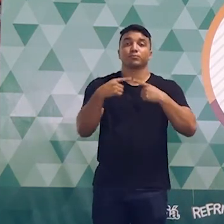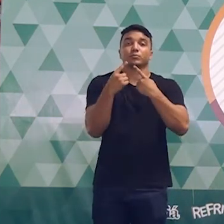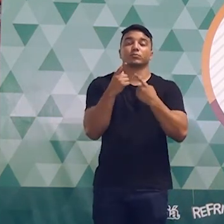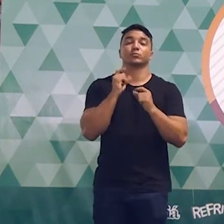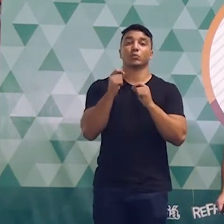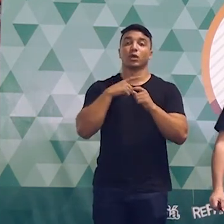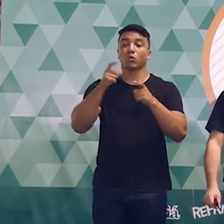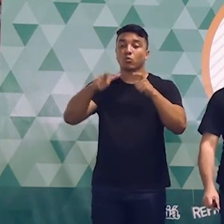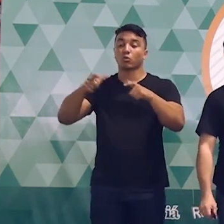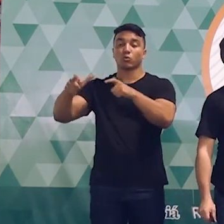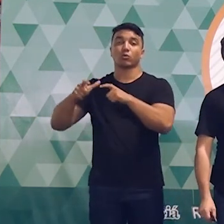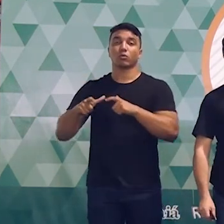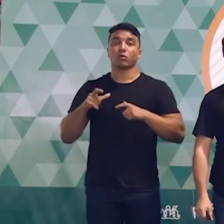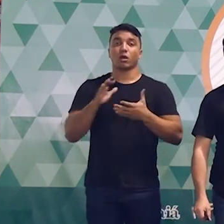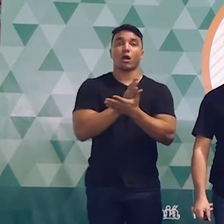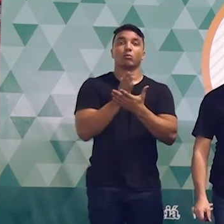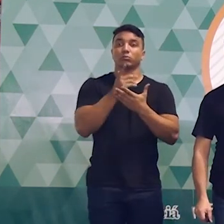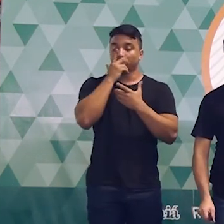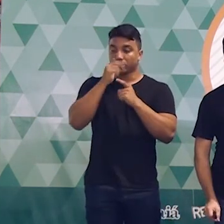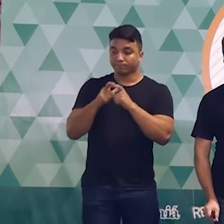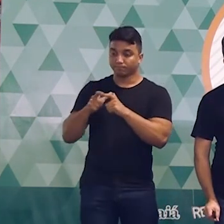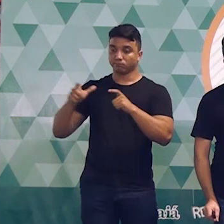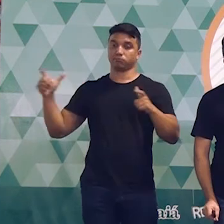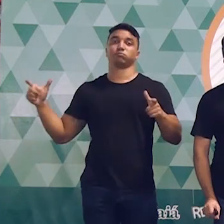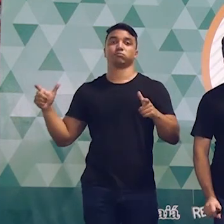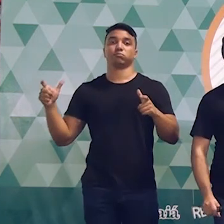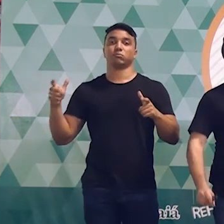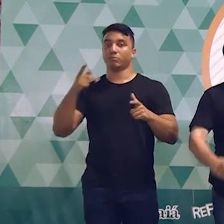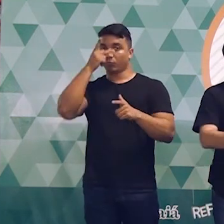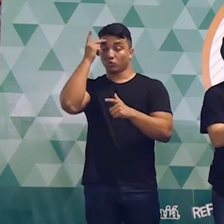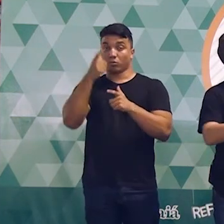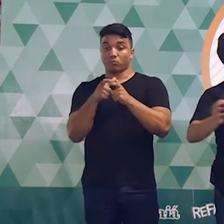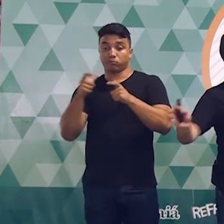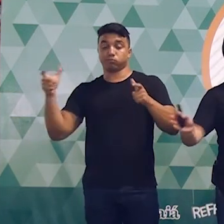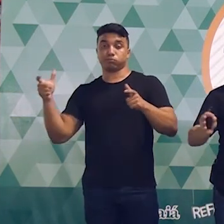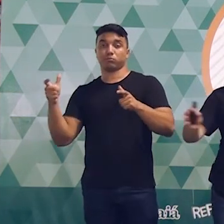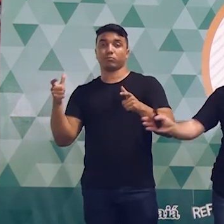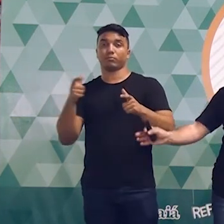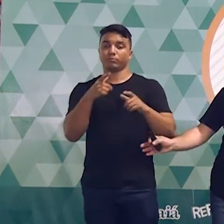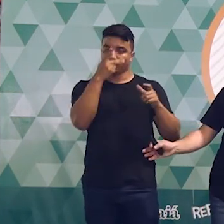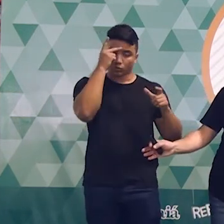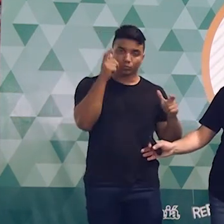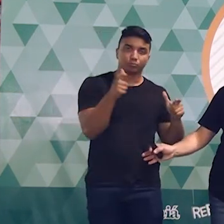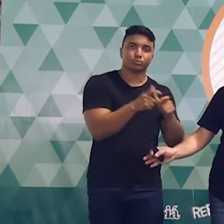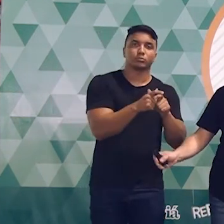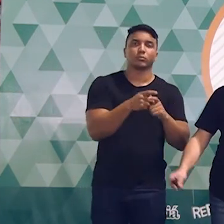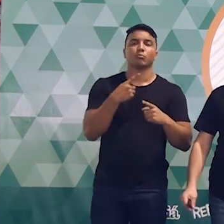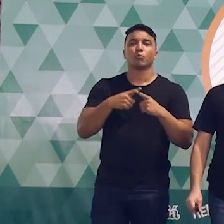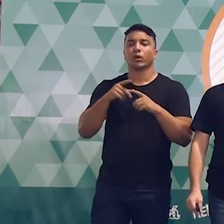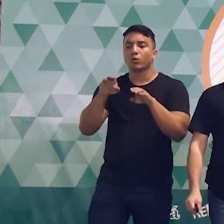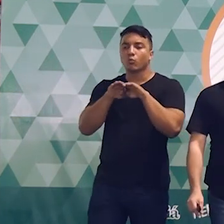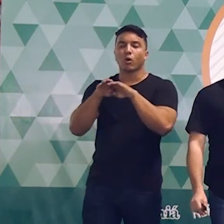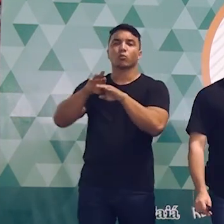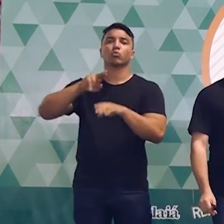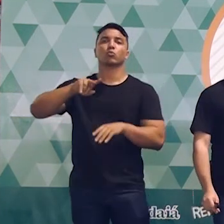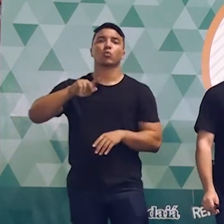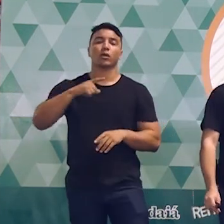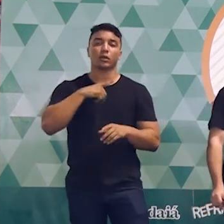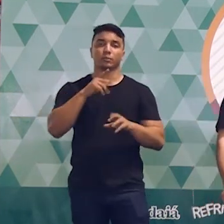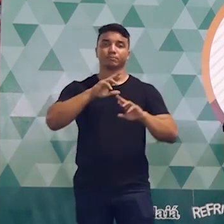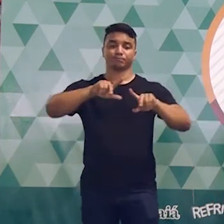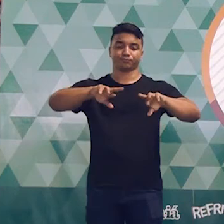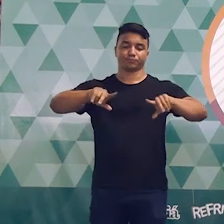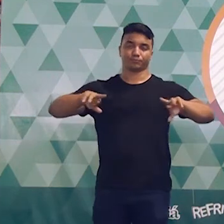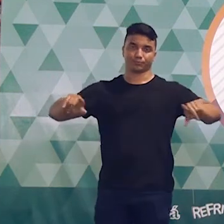alguns lugares têm tanta gente e outros lugares têm tão pouca? Por que não é distribuída igualmente a população pelo mundo? Tem muitos